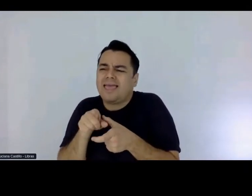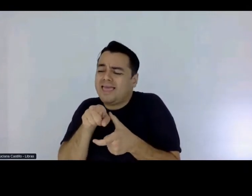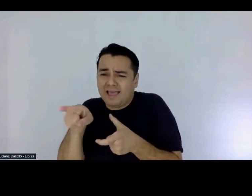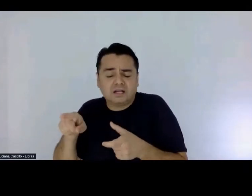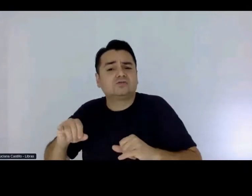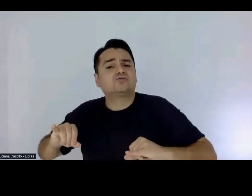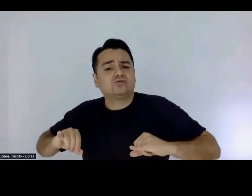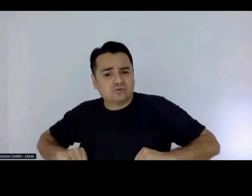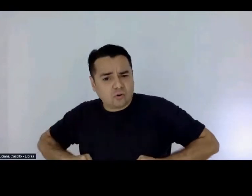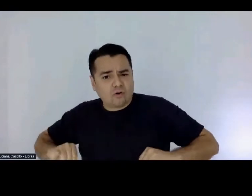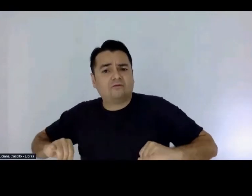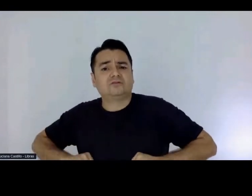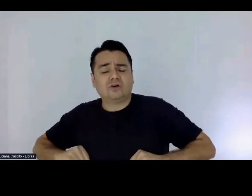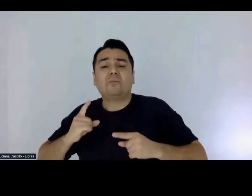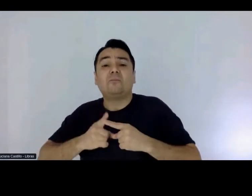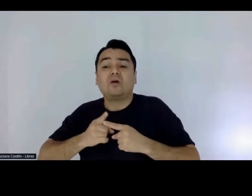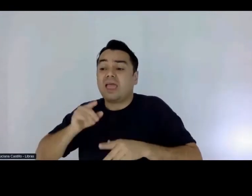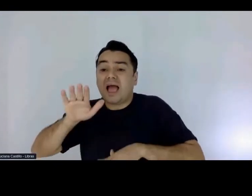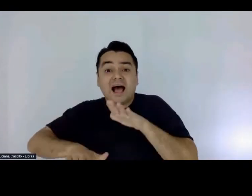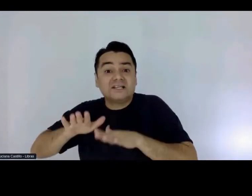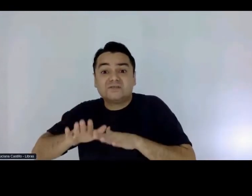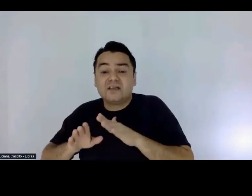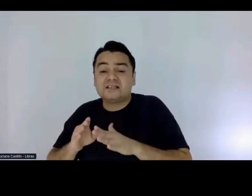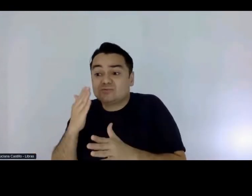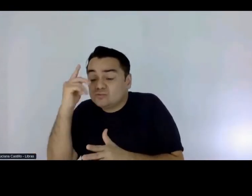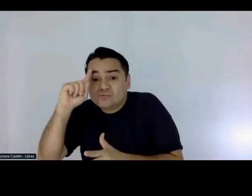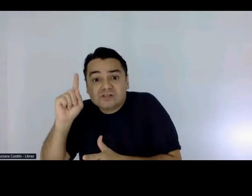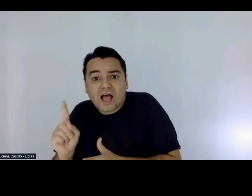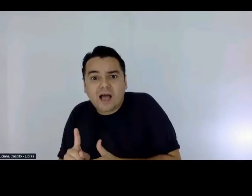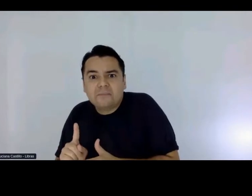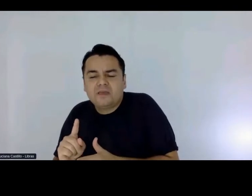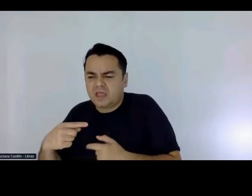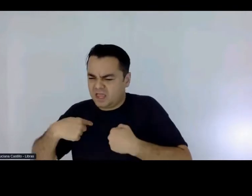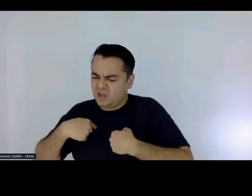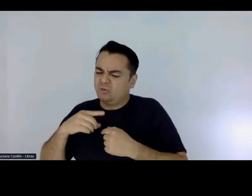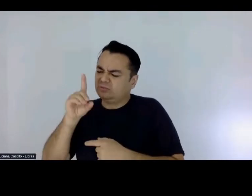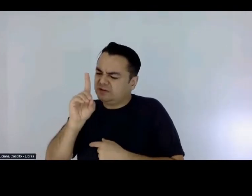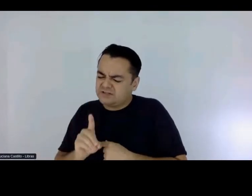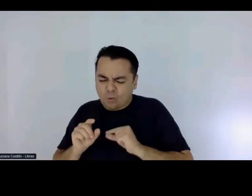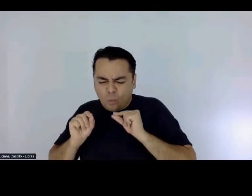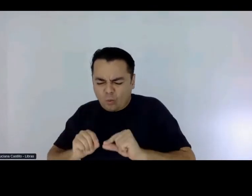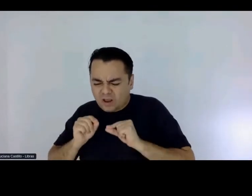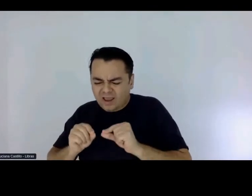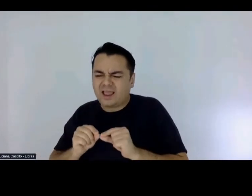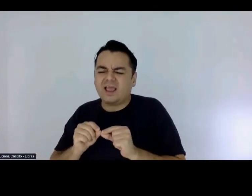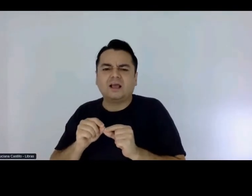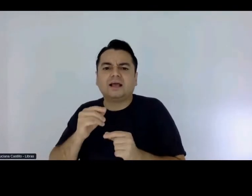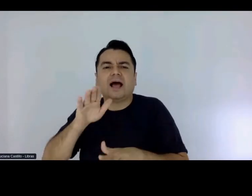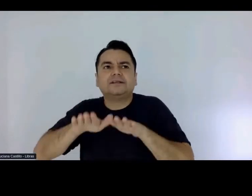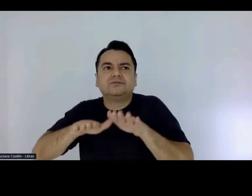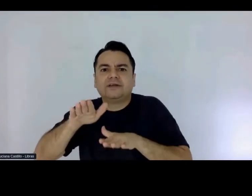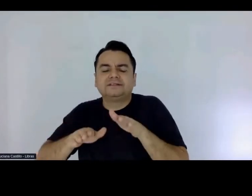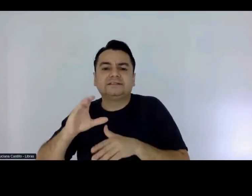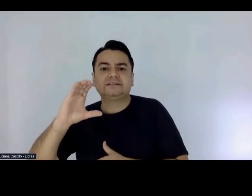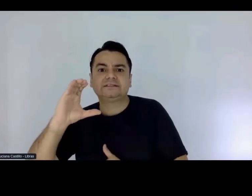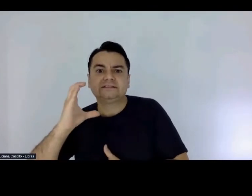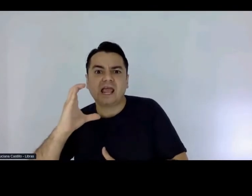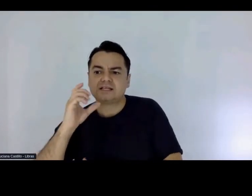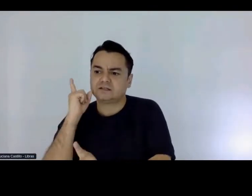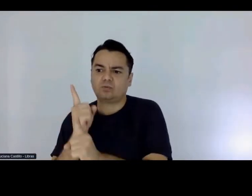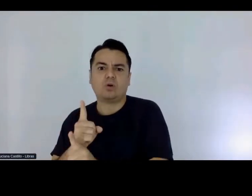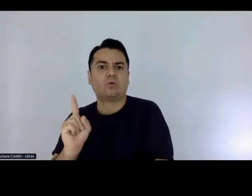muito tempo sem descobrir o que tem, e aí um dia alguém vem e faz realmente, né,